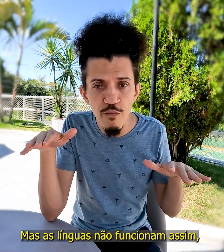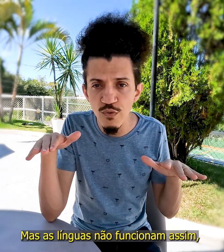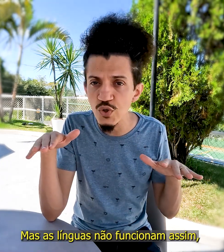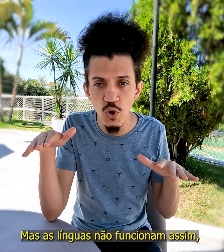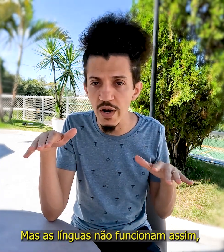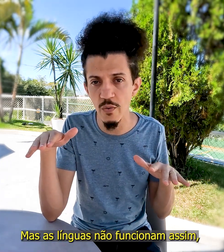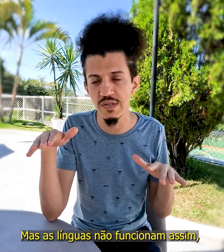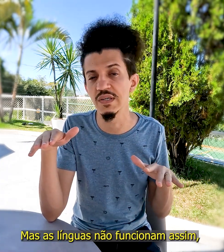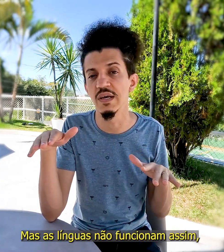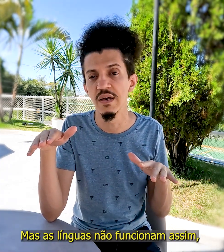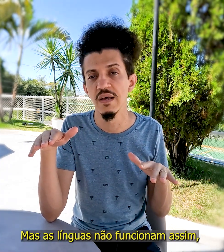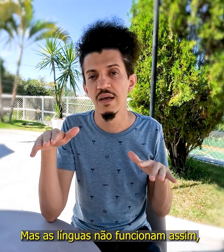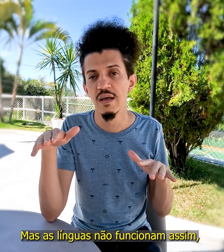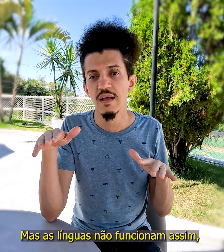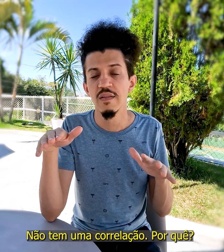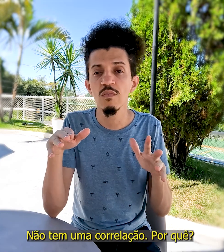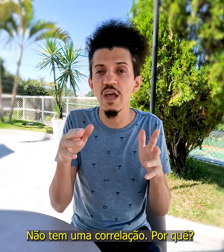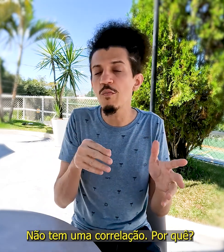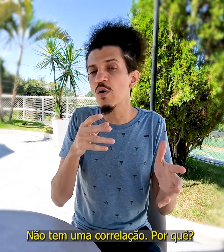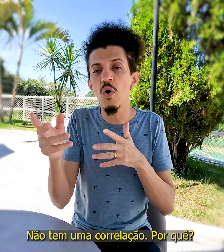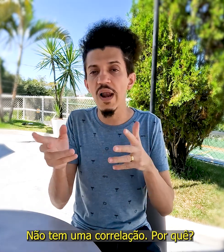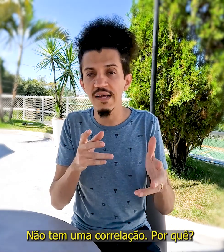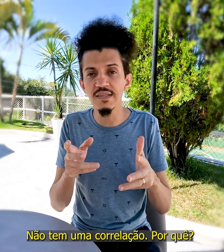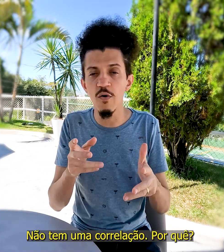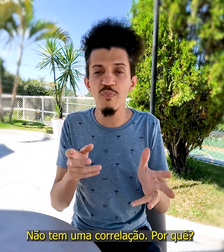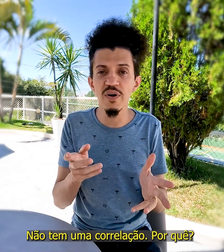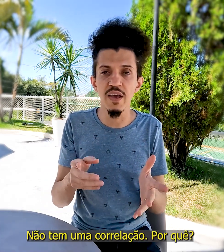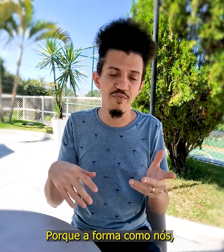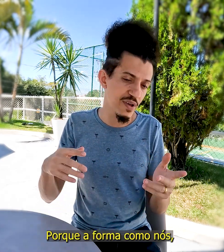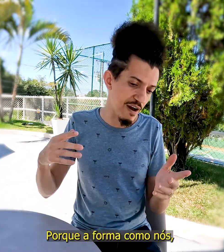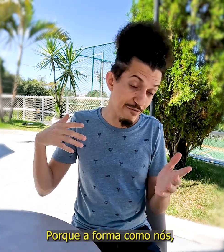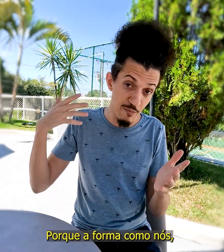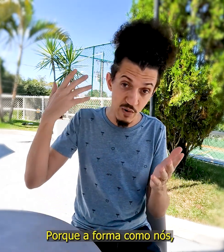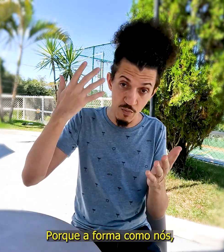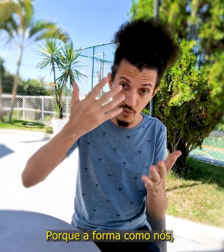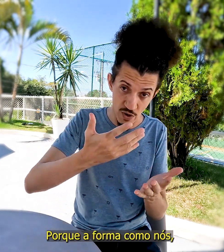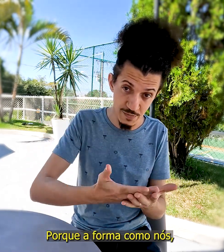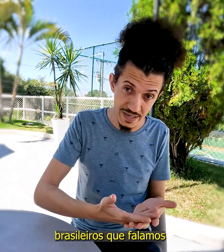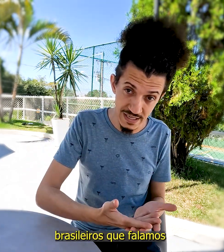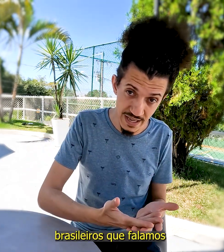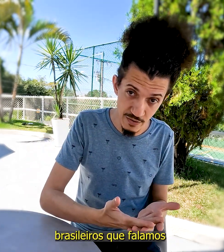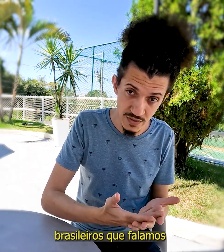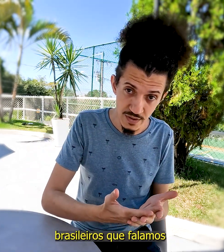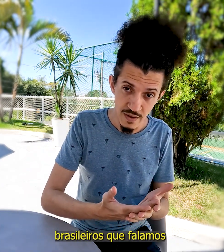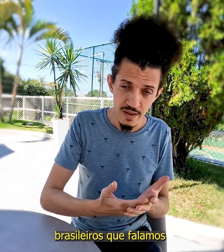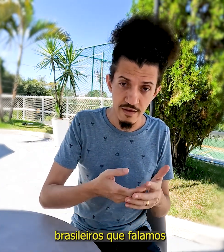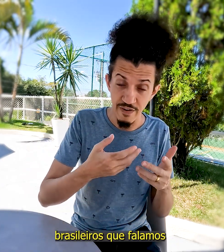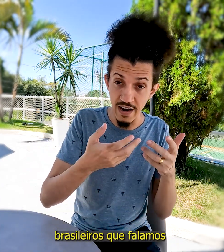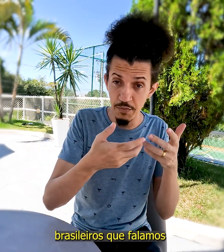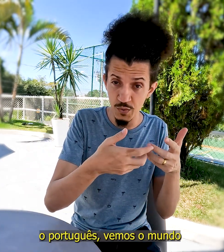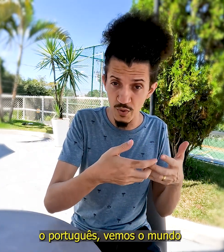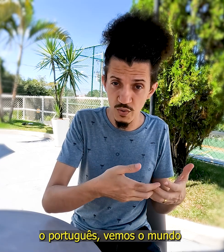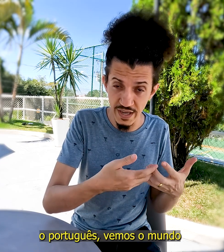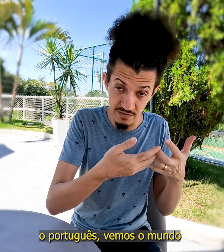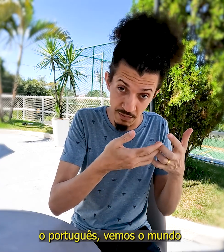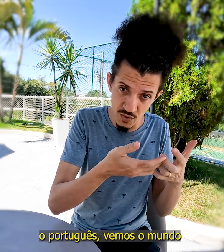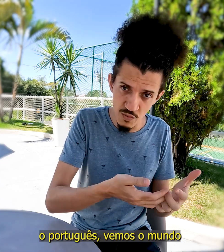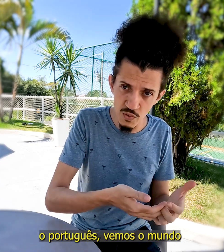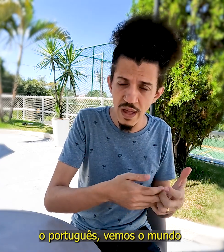funcionam assim. Não tem uma correlação. Por quê? Porque a forma como nós brasileiros que falamos o português vemos o mundo